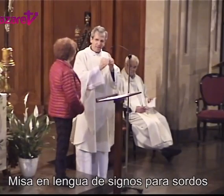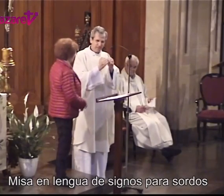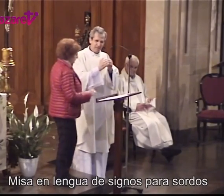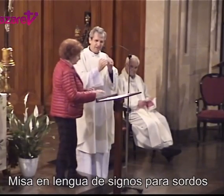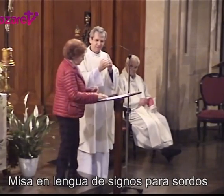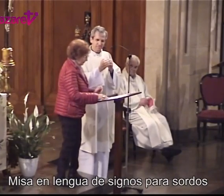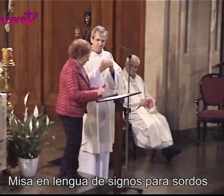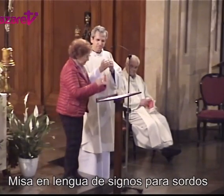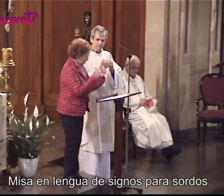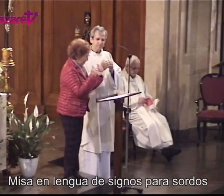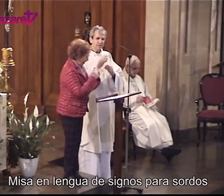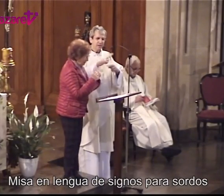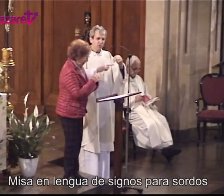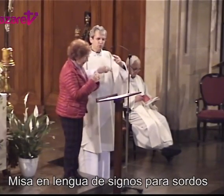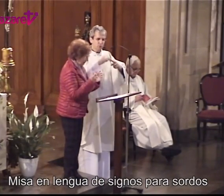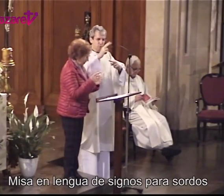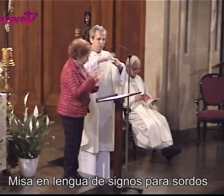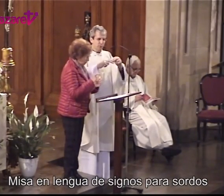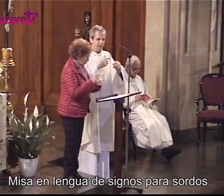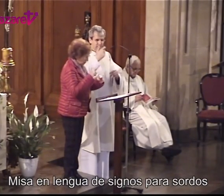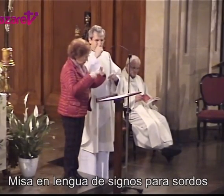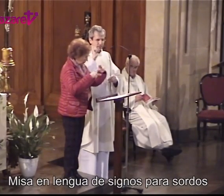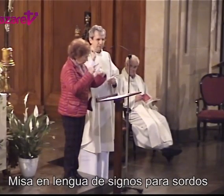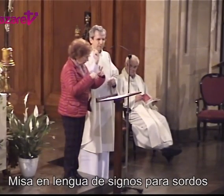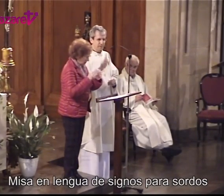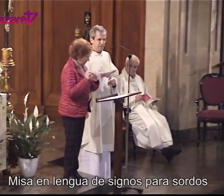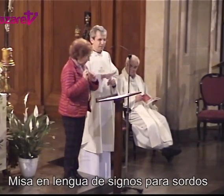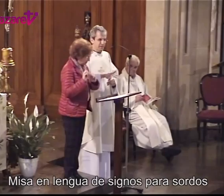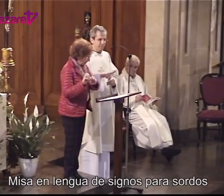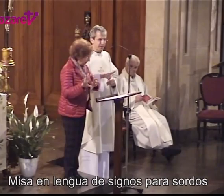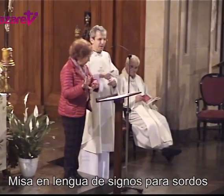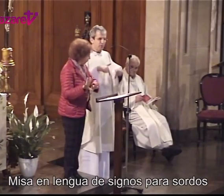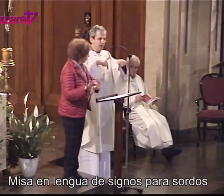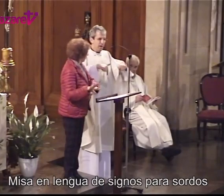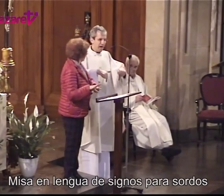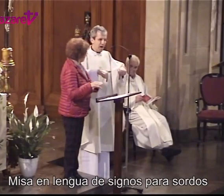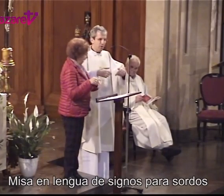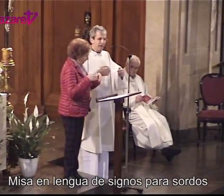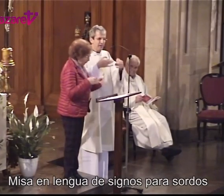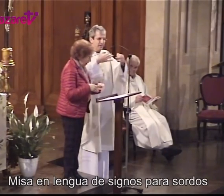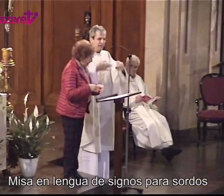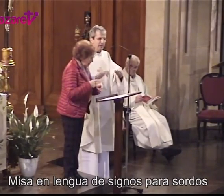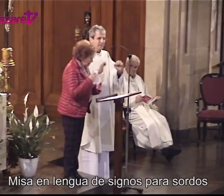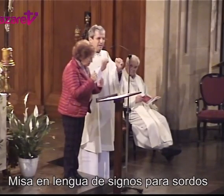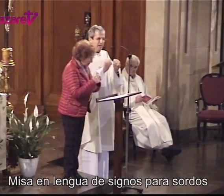piedra que los constructores despreciaron ahora es la